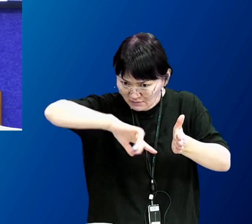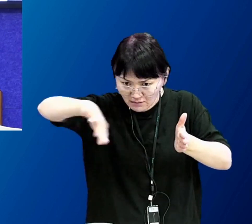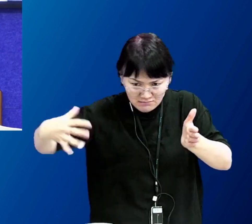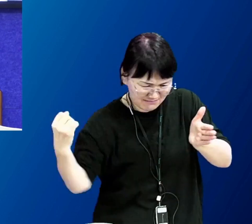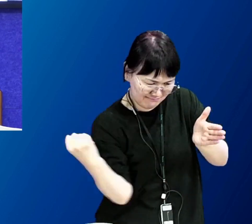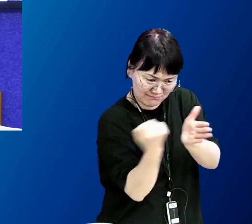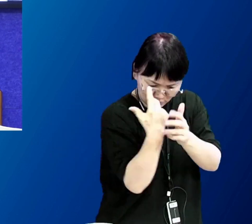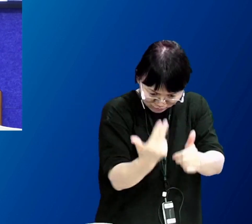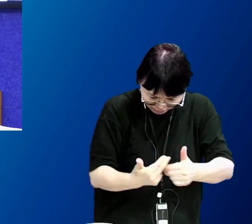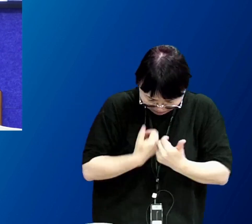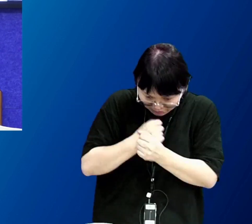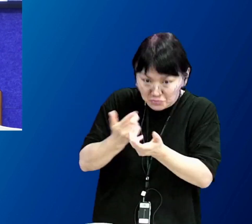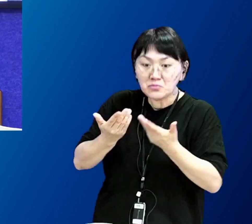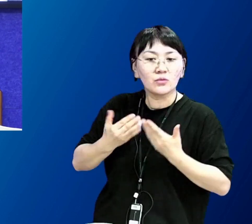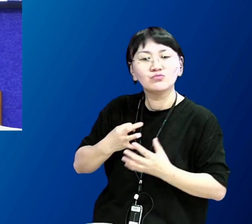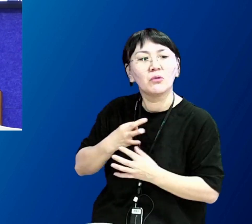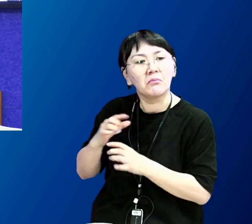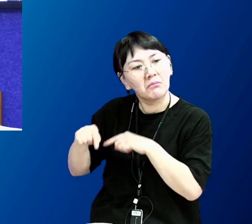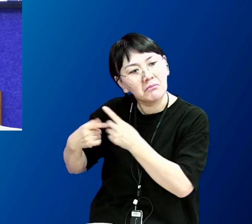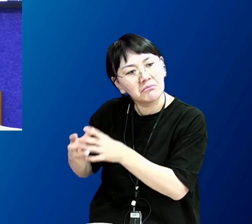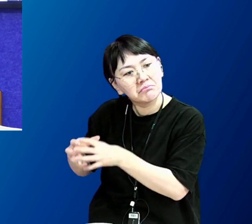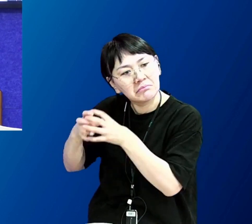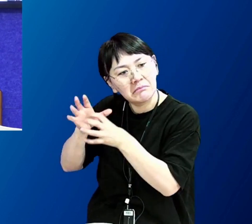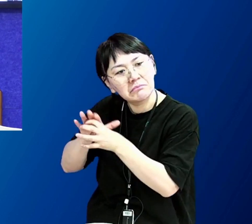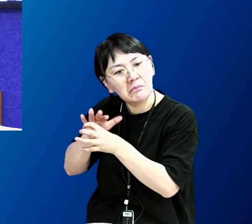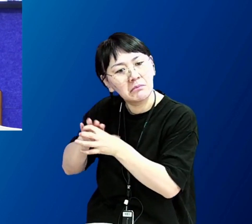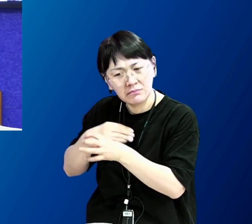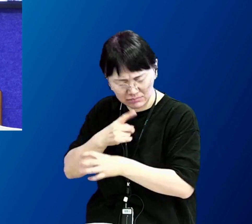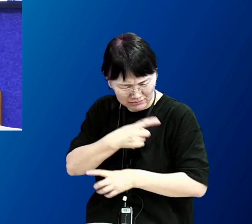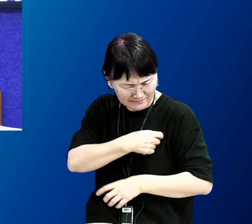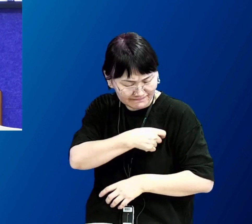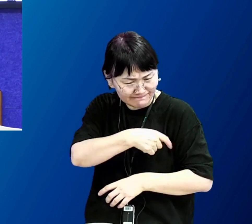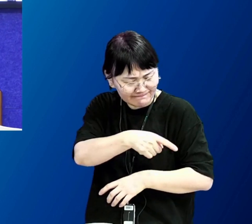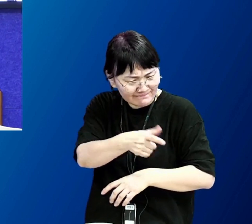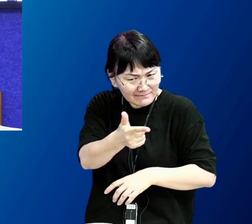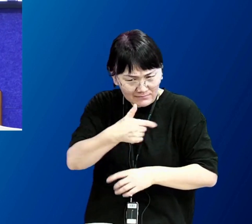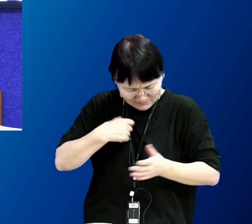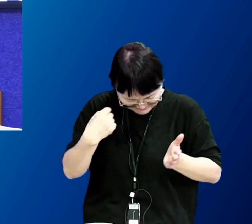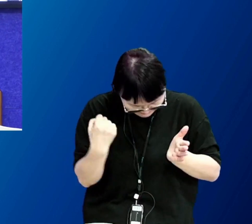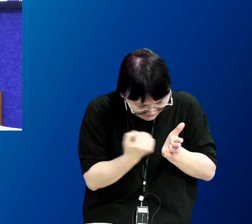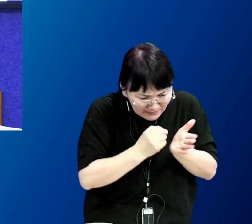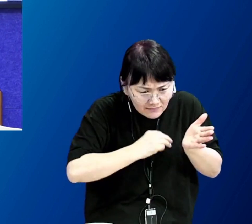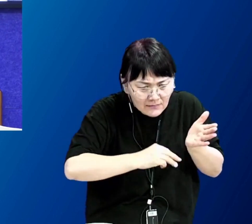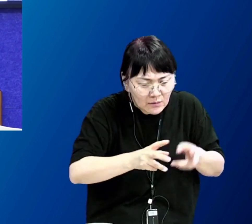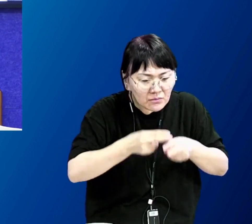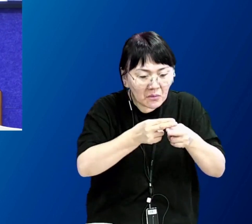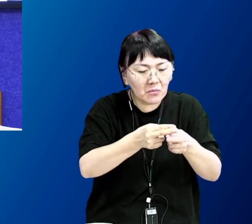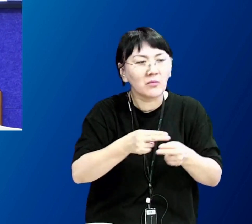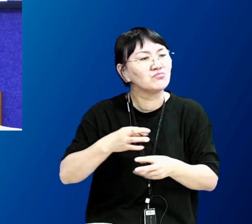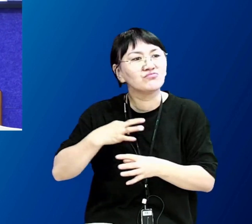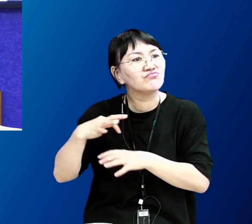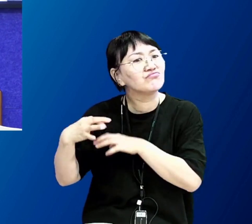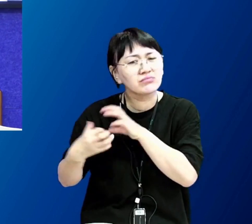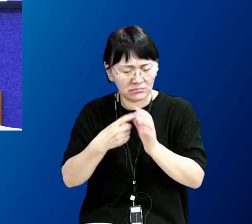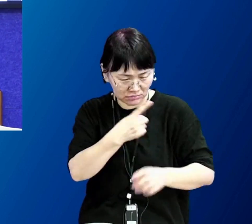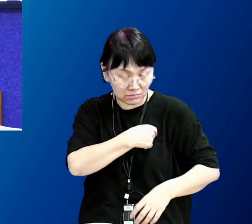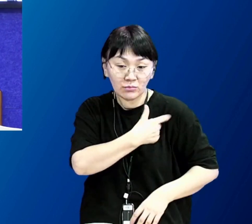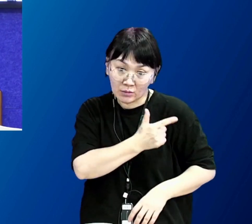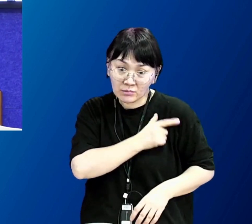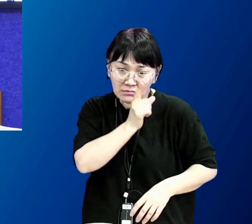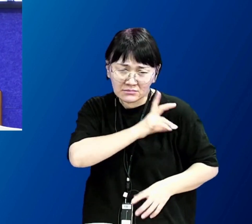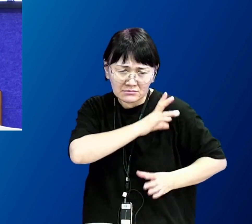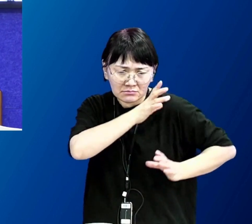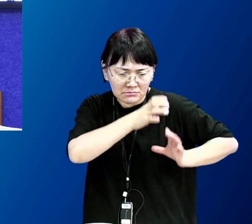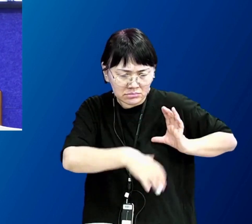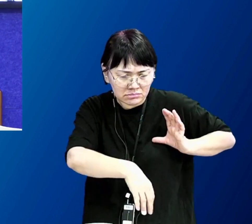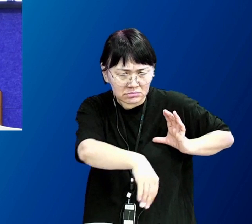байвал эзэн ямар их сэтгэл нь өвдөж гомдох бол. Тиймээс юу юм бол хоёр санаатай хүмүүсийг